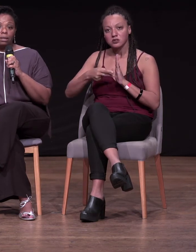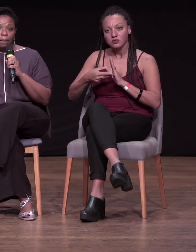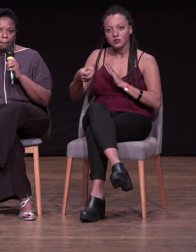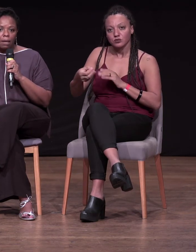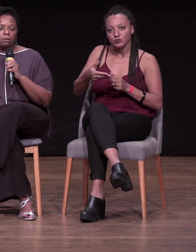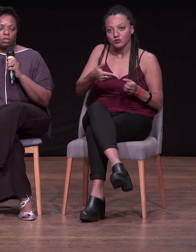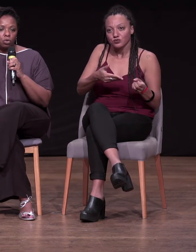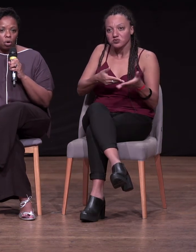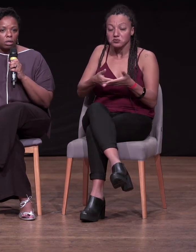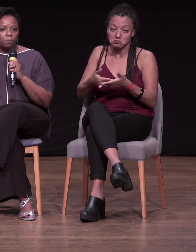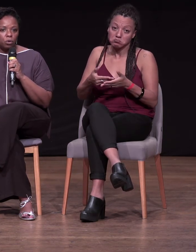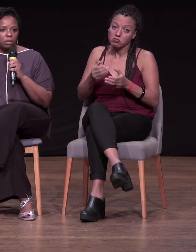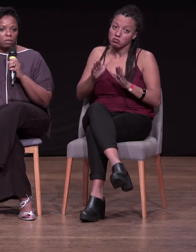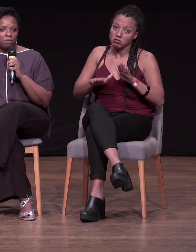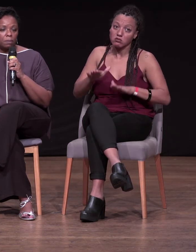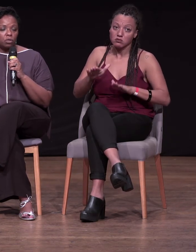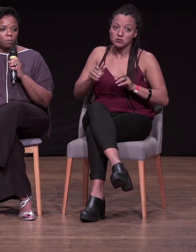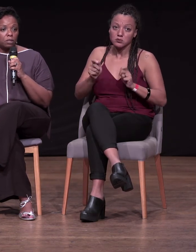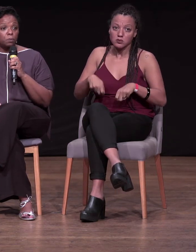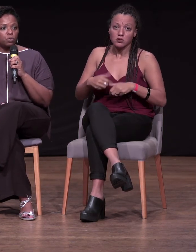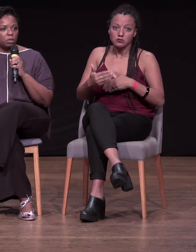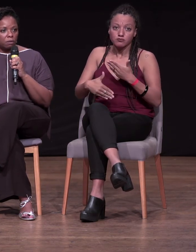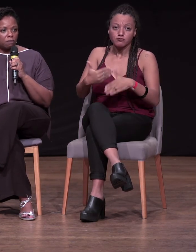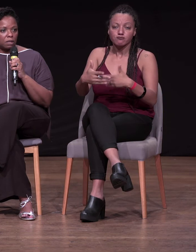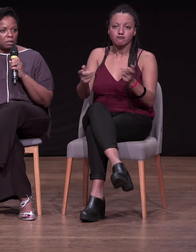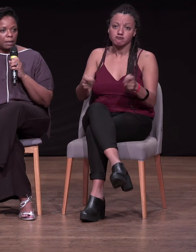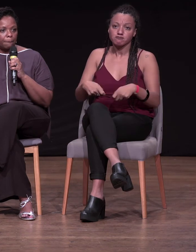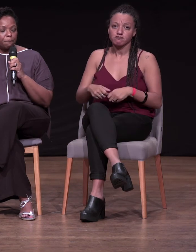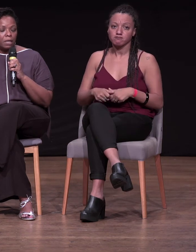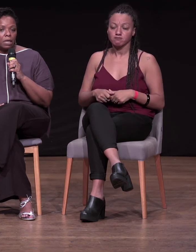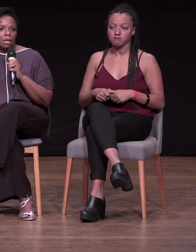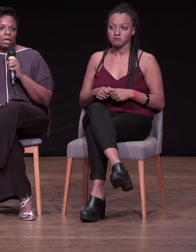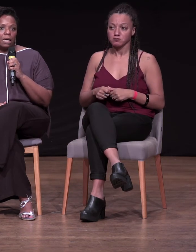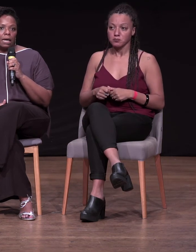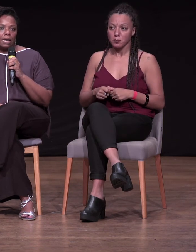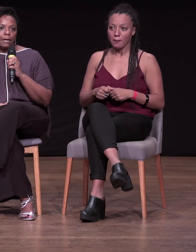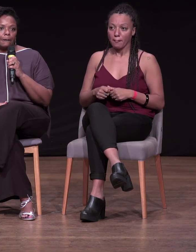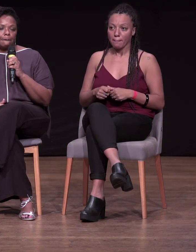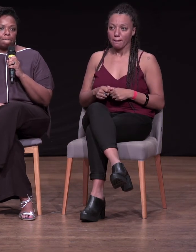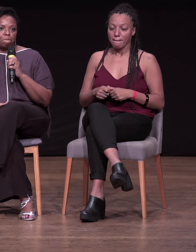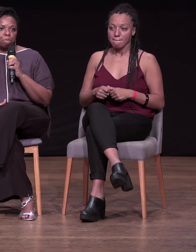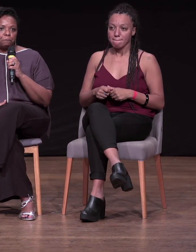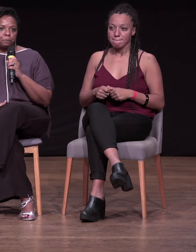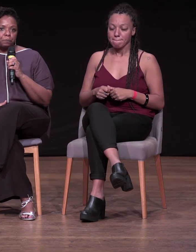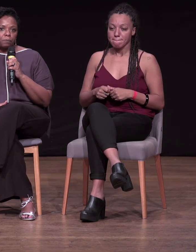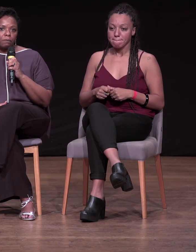significado também se tornem progressivamente mais possíveis, né?